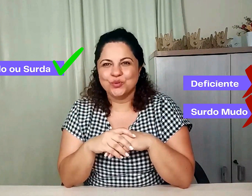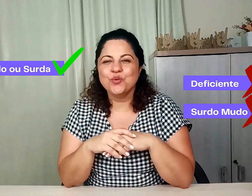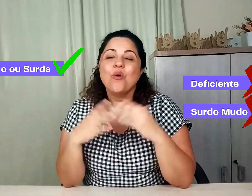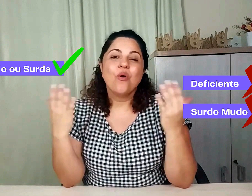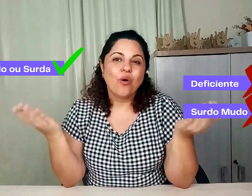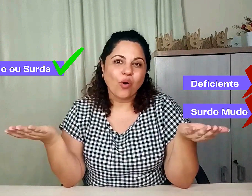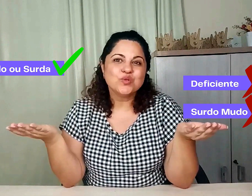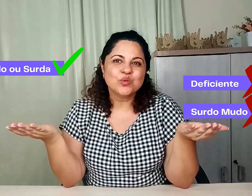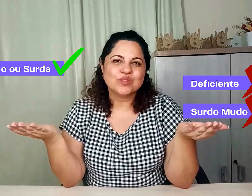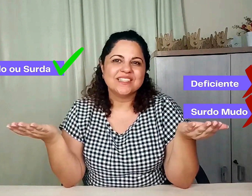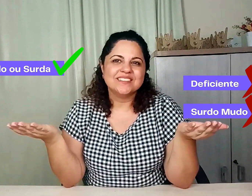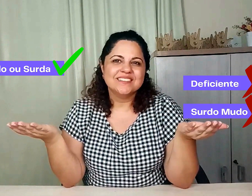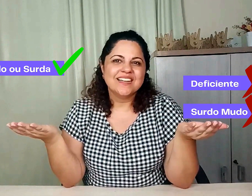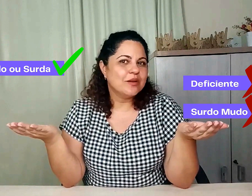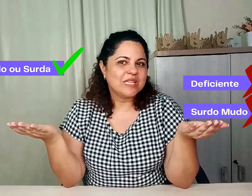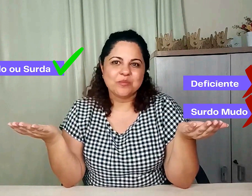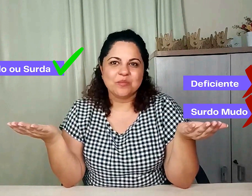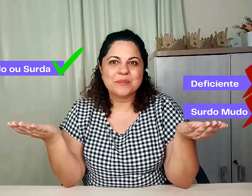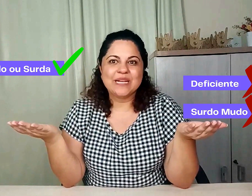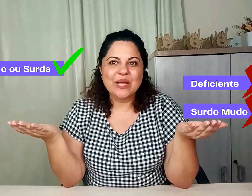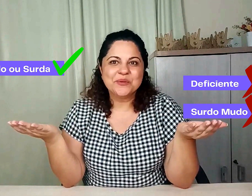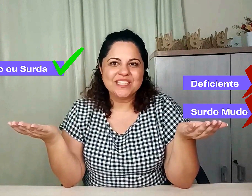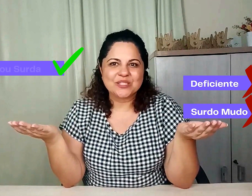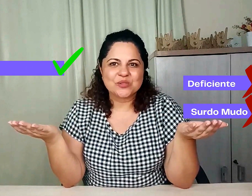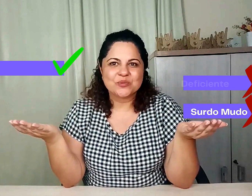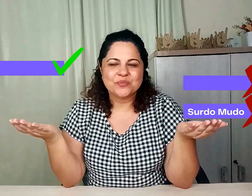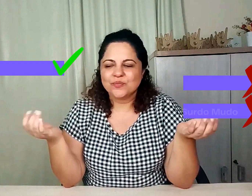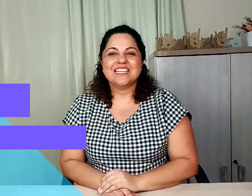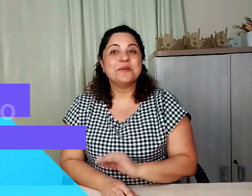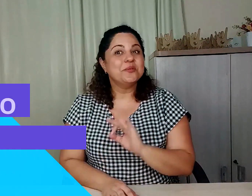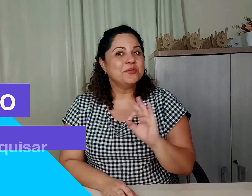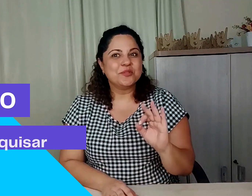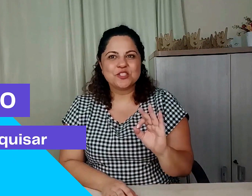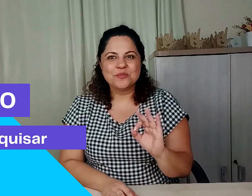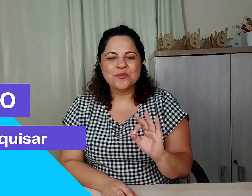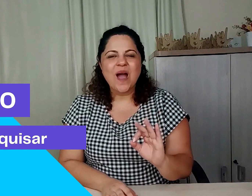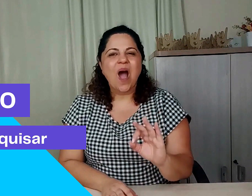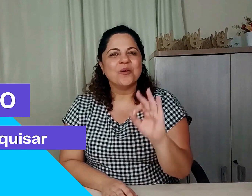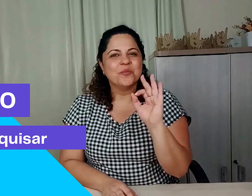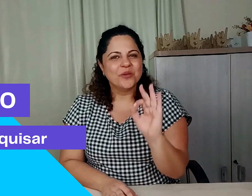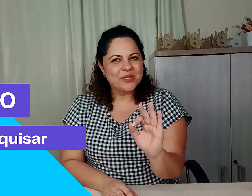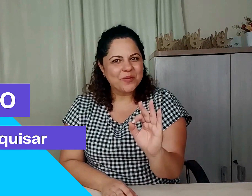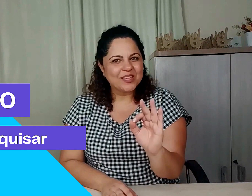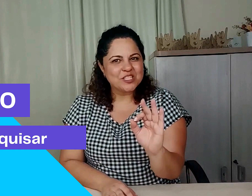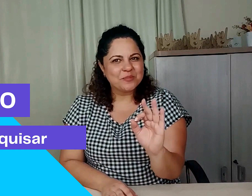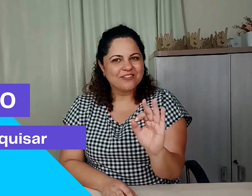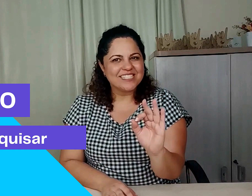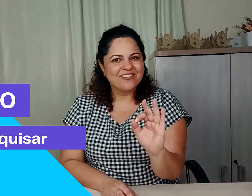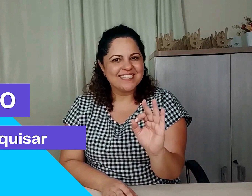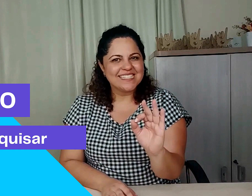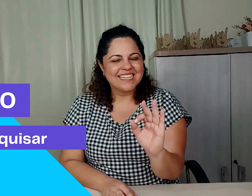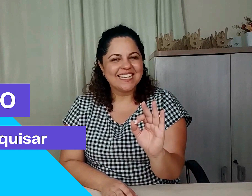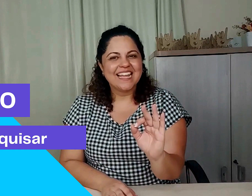surdo ou surda. Não tem problema nenhum nisso. E por último, algo muito importante para você fazer